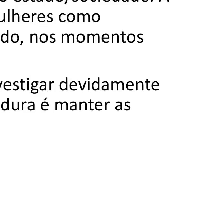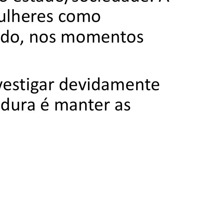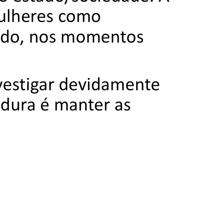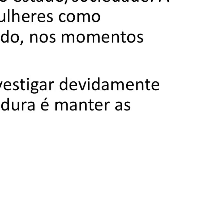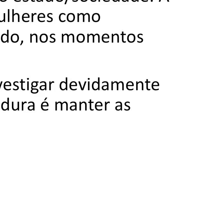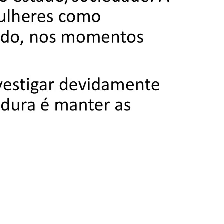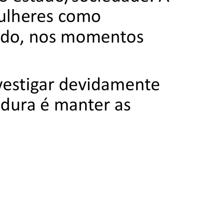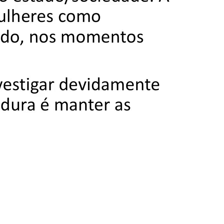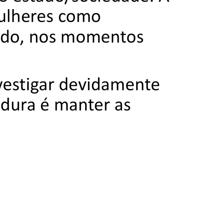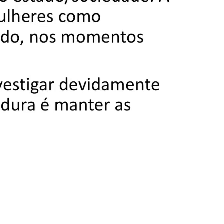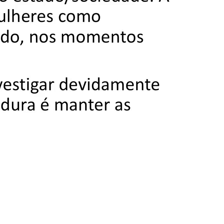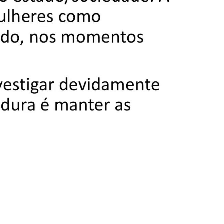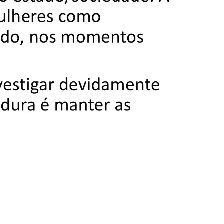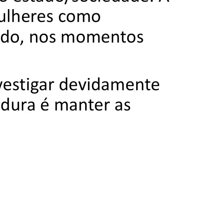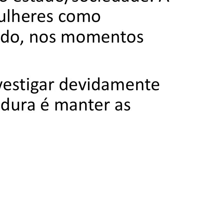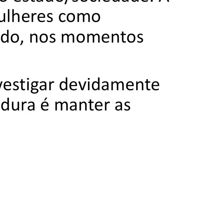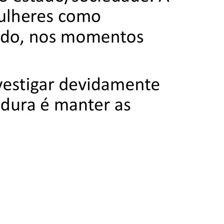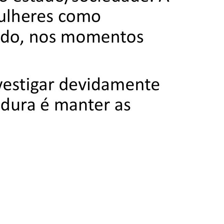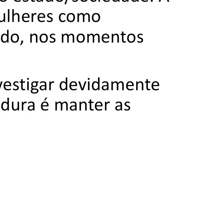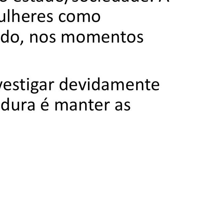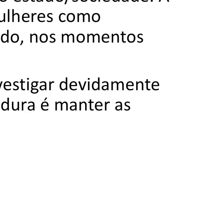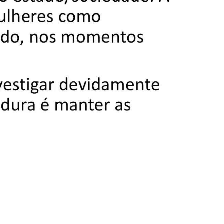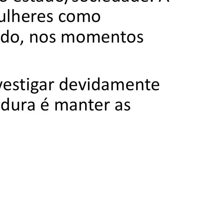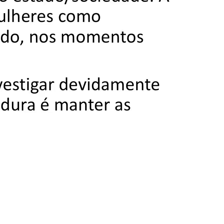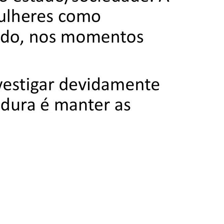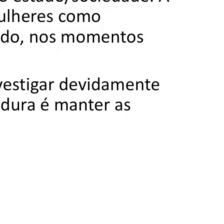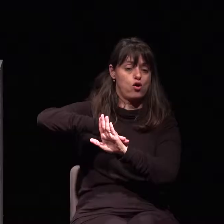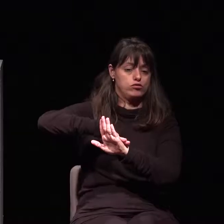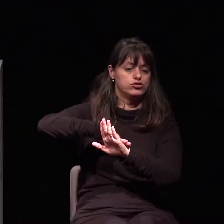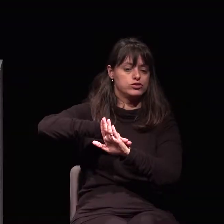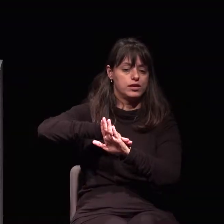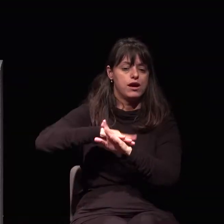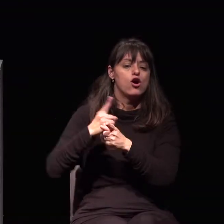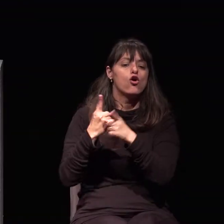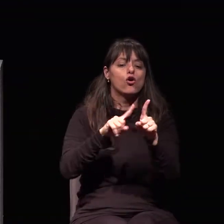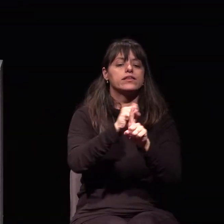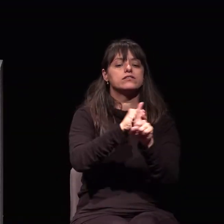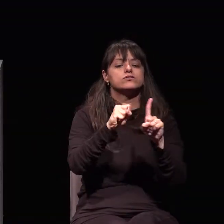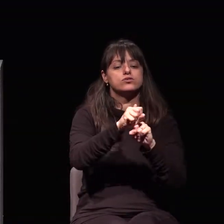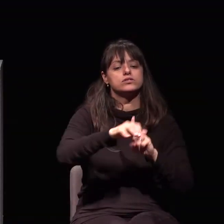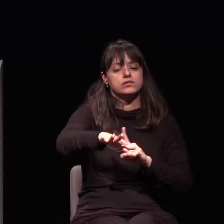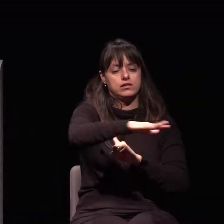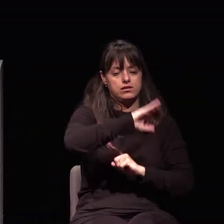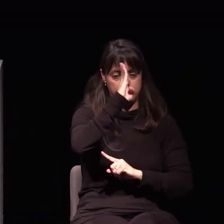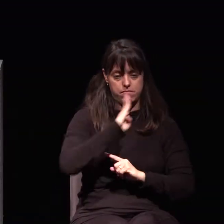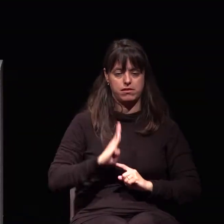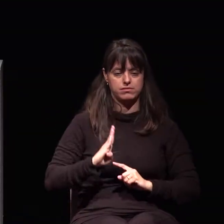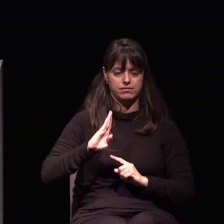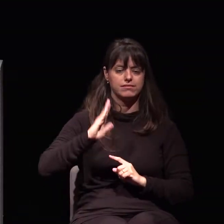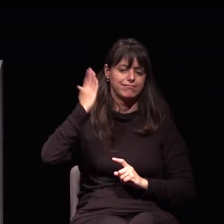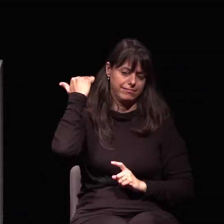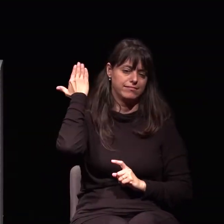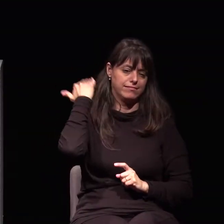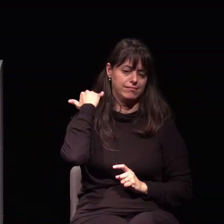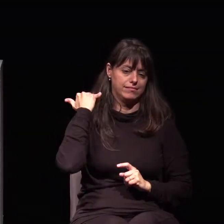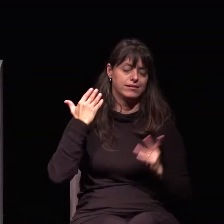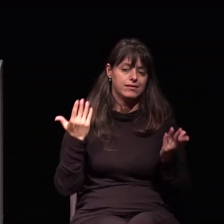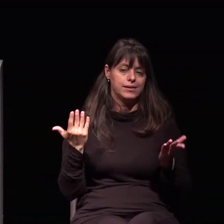guerra horrorosa que foi contra toda a sociedade brasileira, mas que